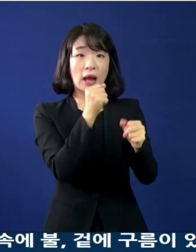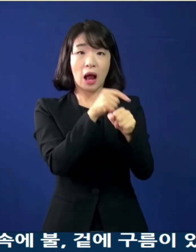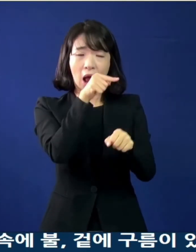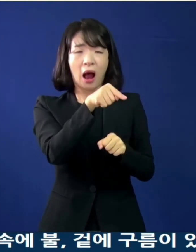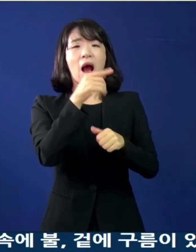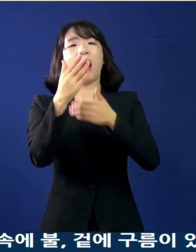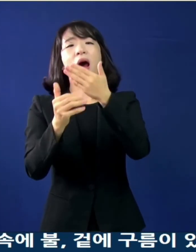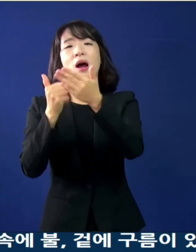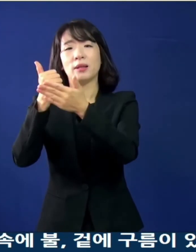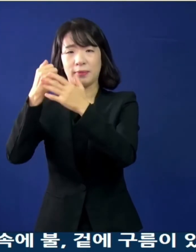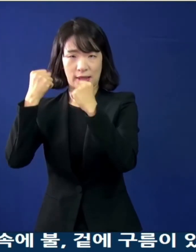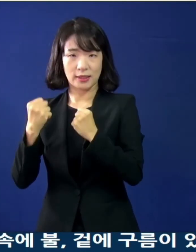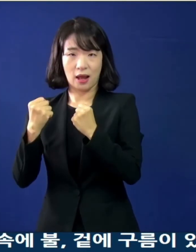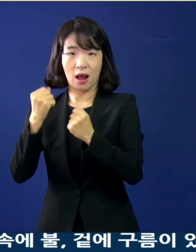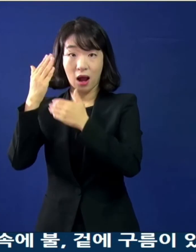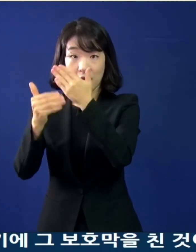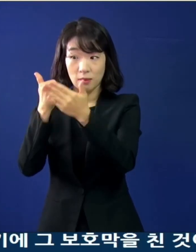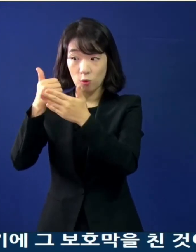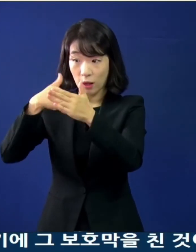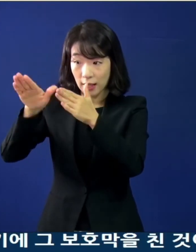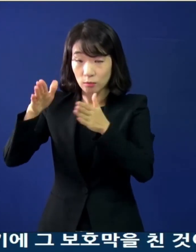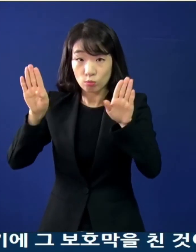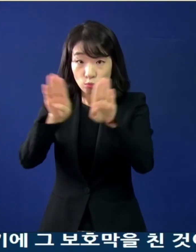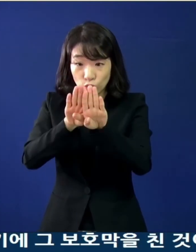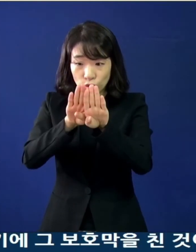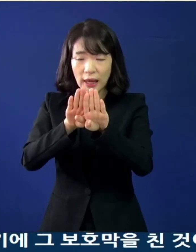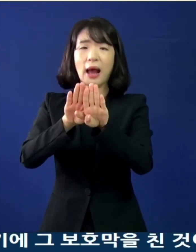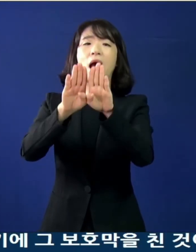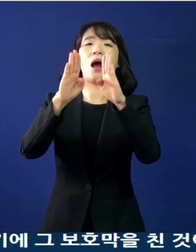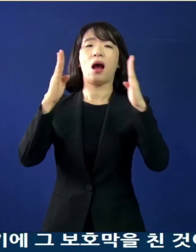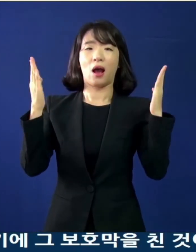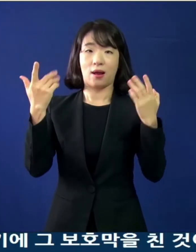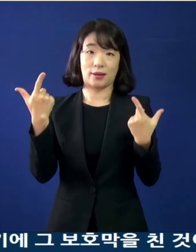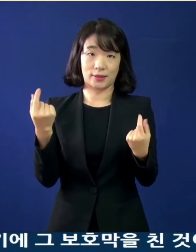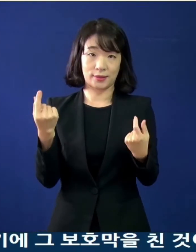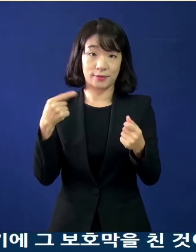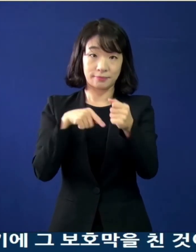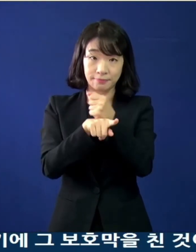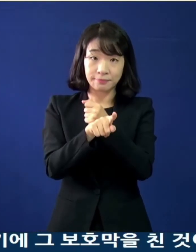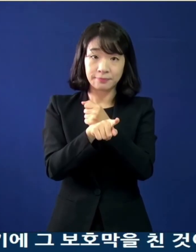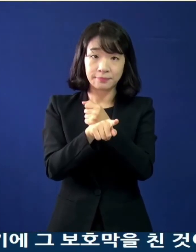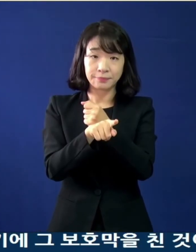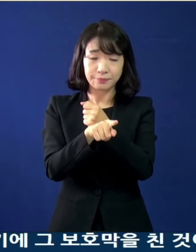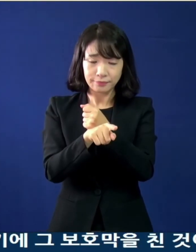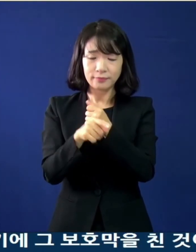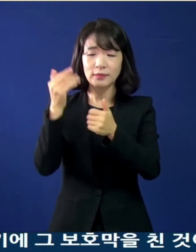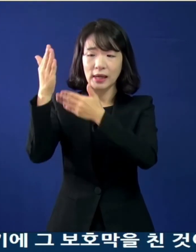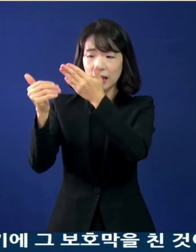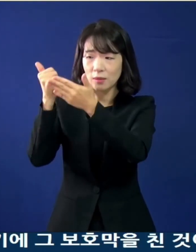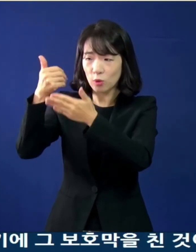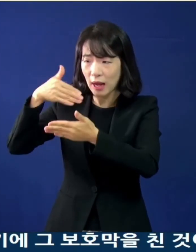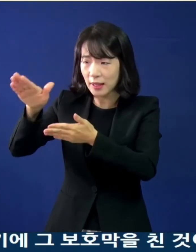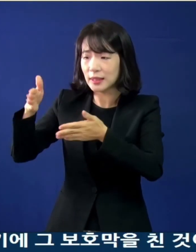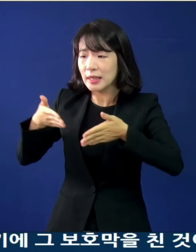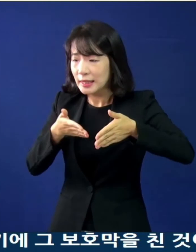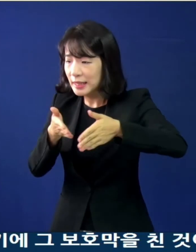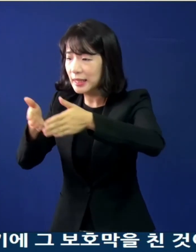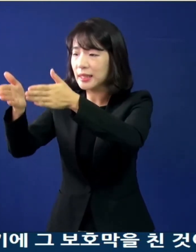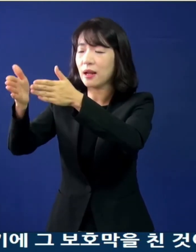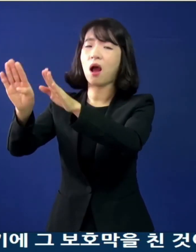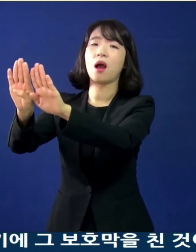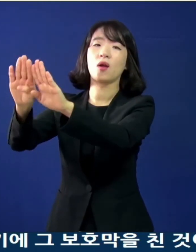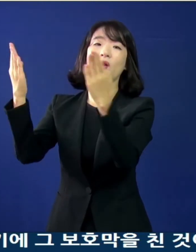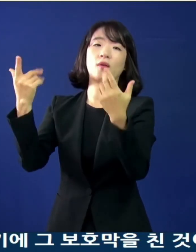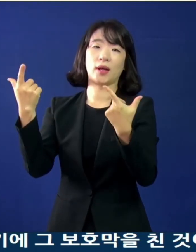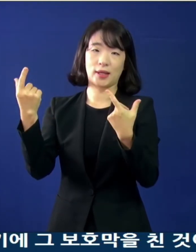통해서 하나님으로 가는 문이 열렸다, 이 뜻이죠. 이 제단을 통해서 하나님께 가는 길이 열렸다. 게이트웨이라고 볼 수 있는